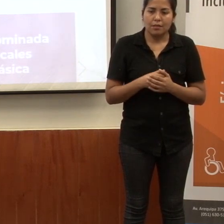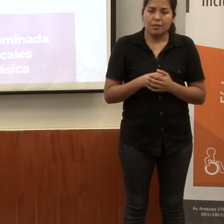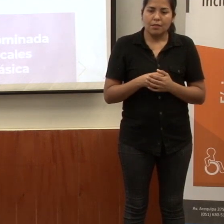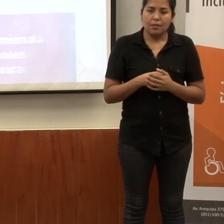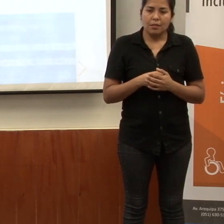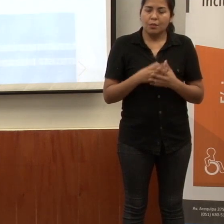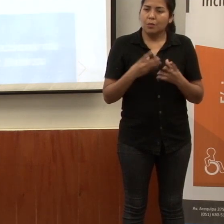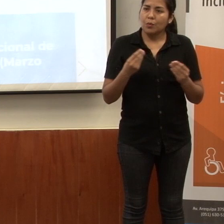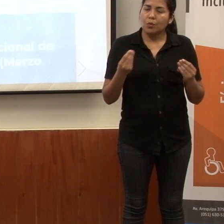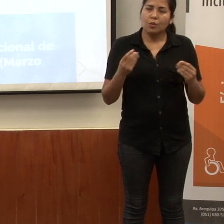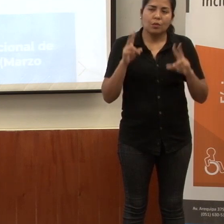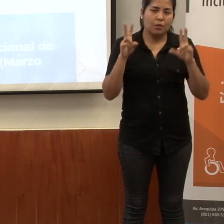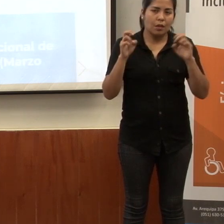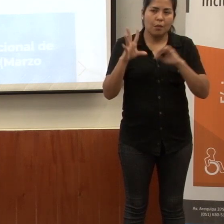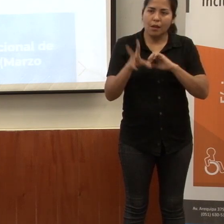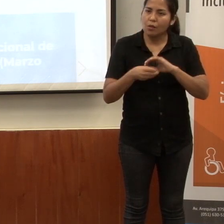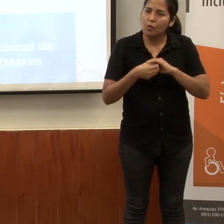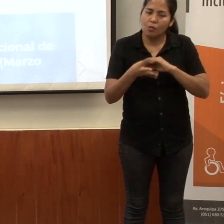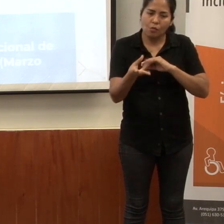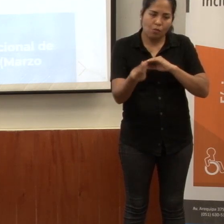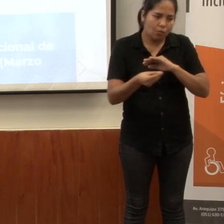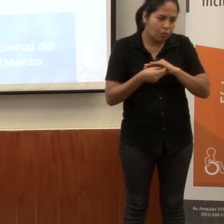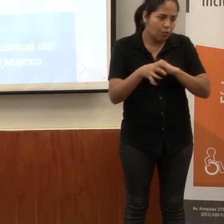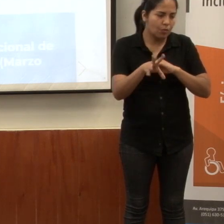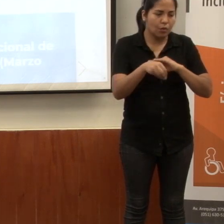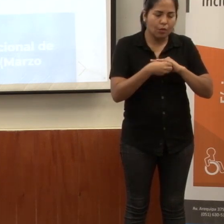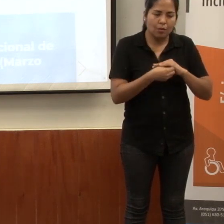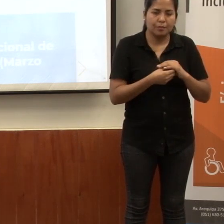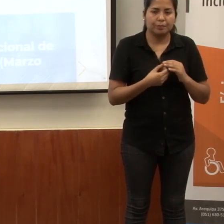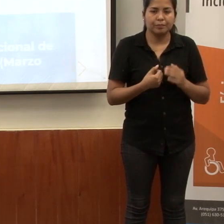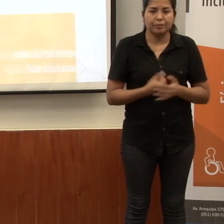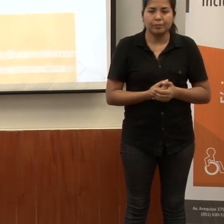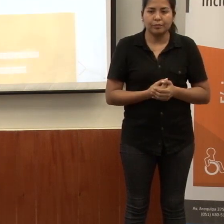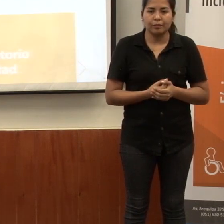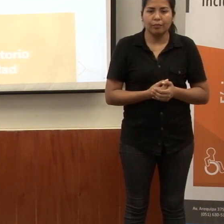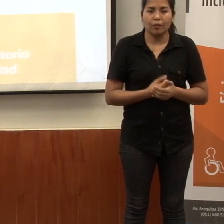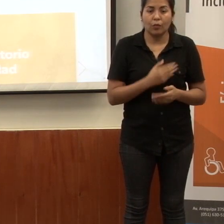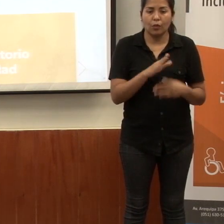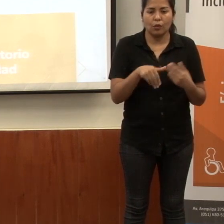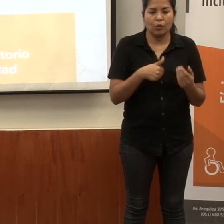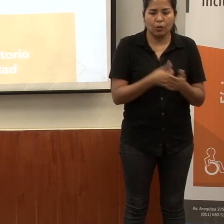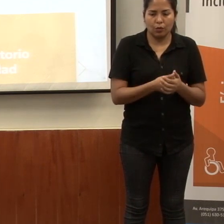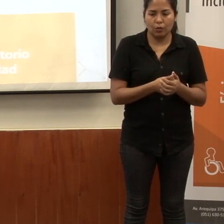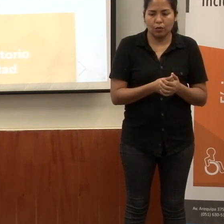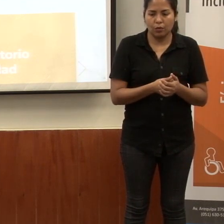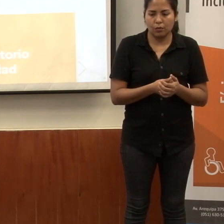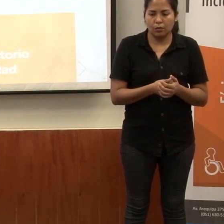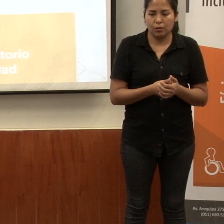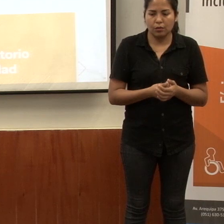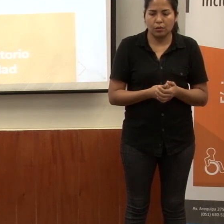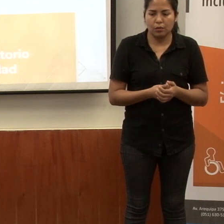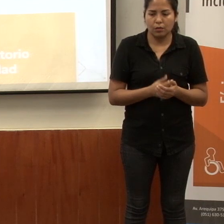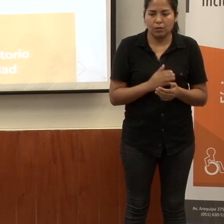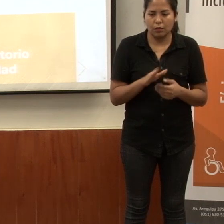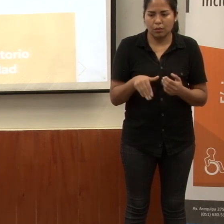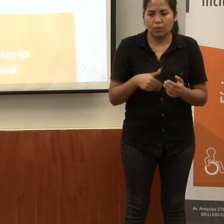sometido por la corrupción de cabo a rabo. No hay nadie que se libre, o muy